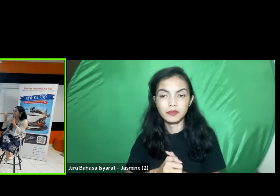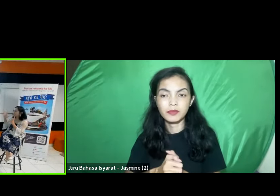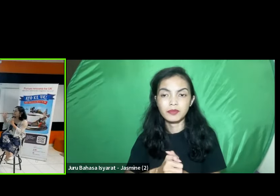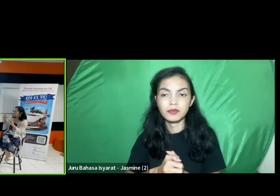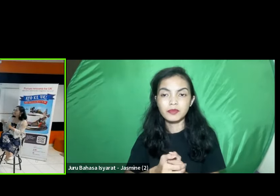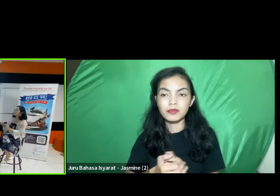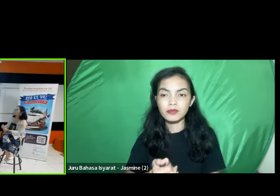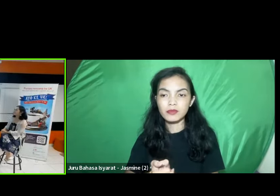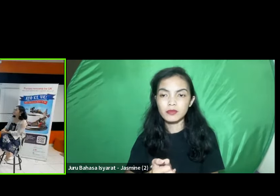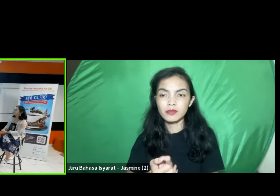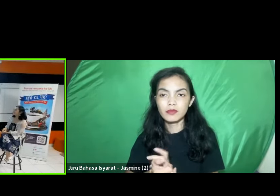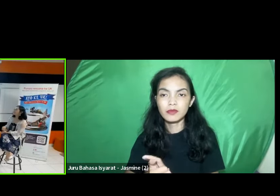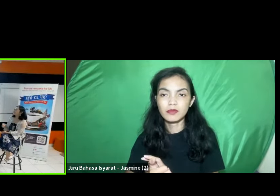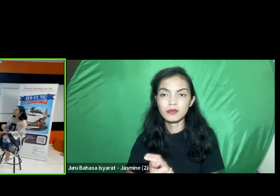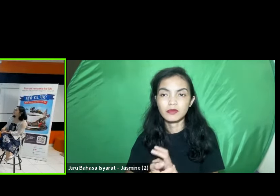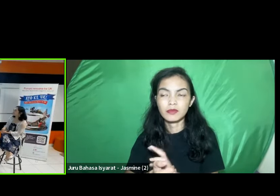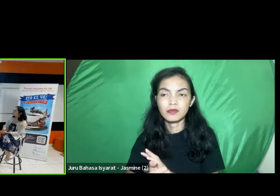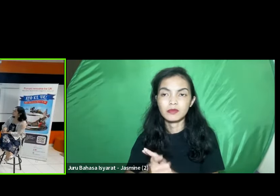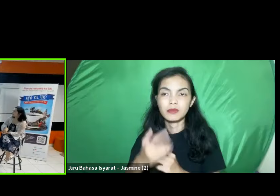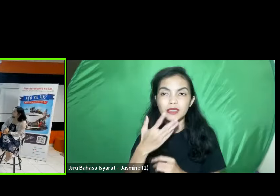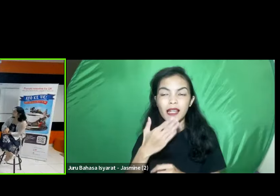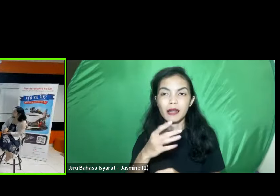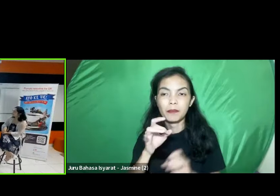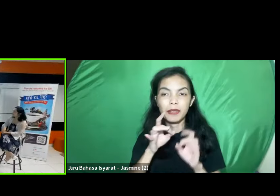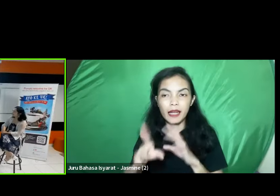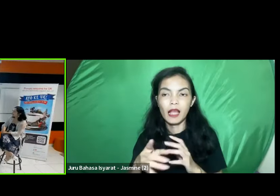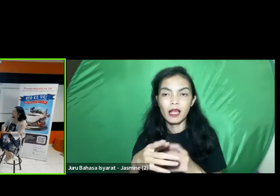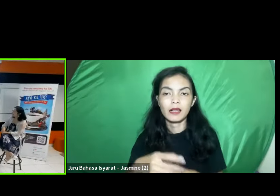pertanyaan-pertanyaan ya pertanyaan unik